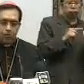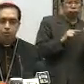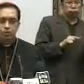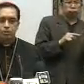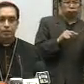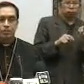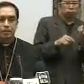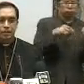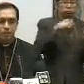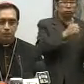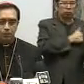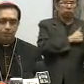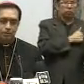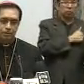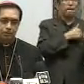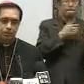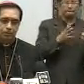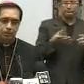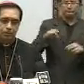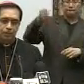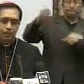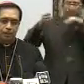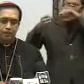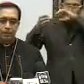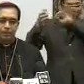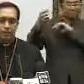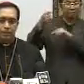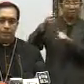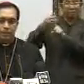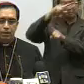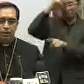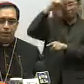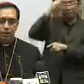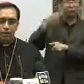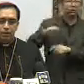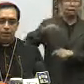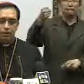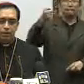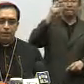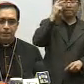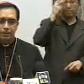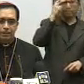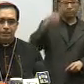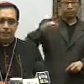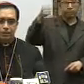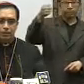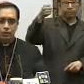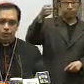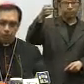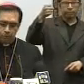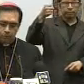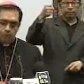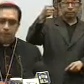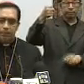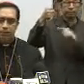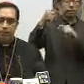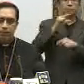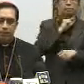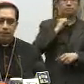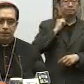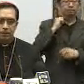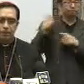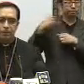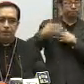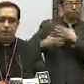lo suspendimos de sus actividades religiosas y pastorales y continúa